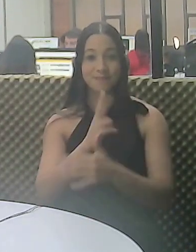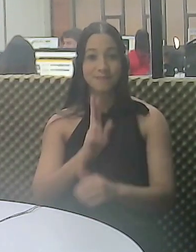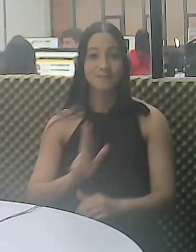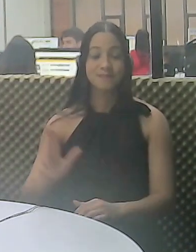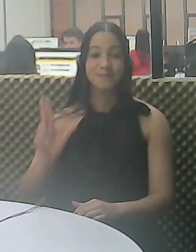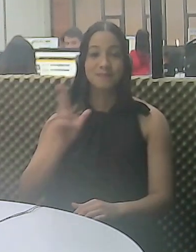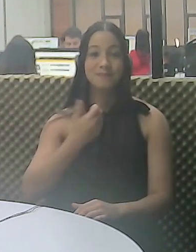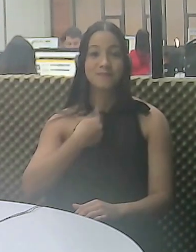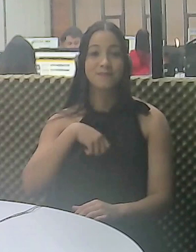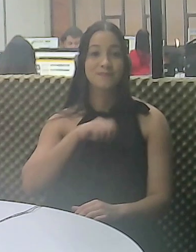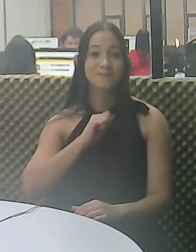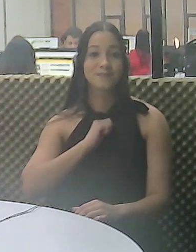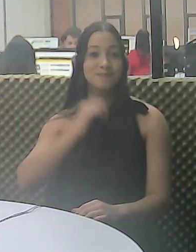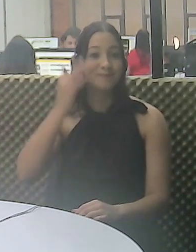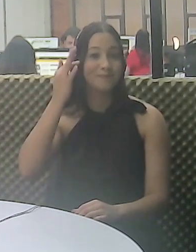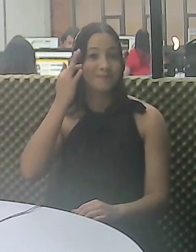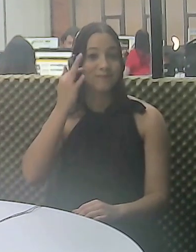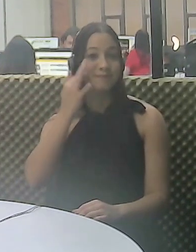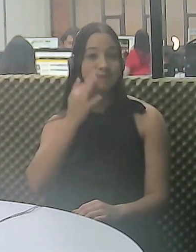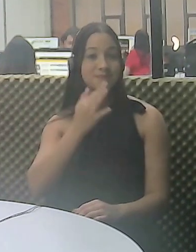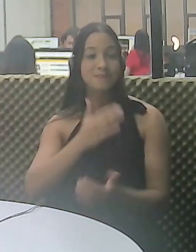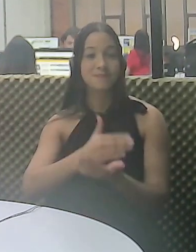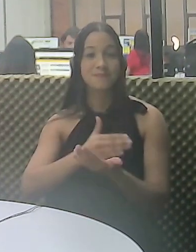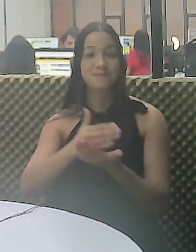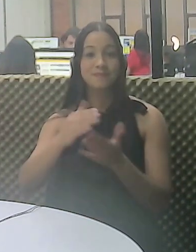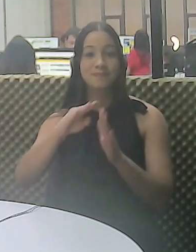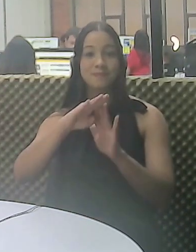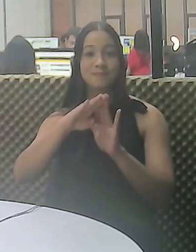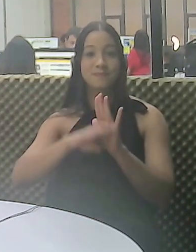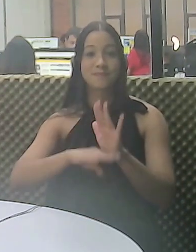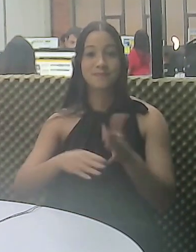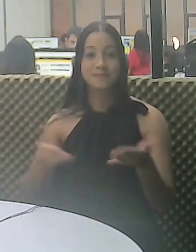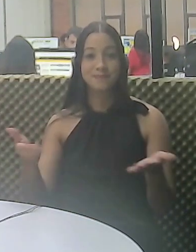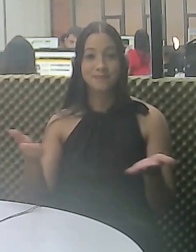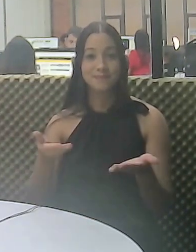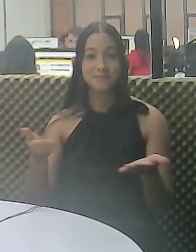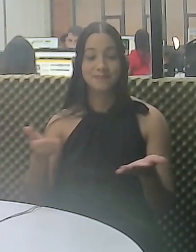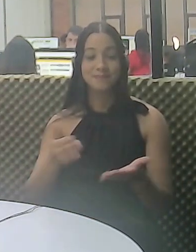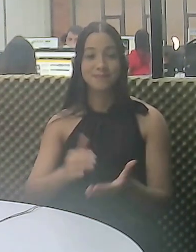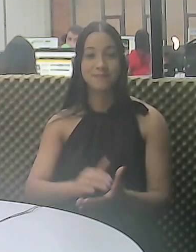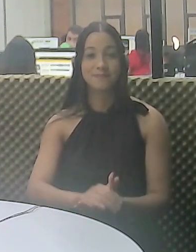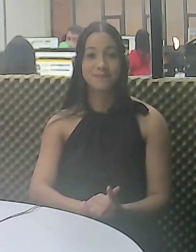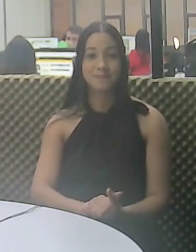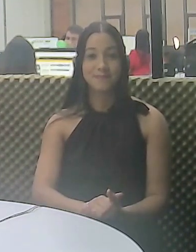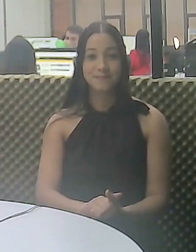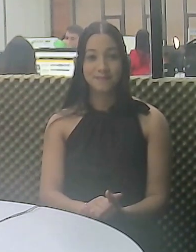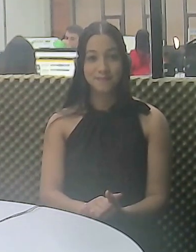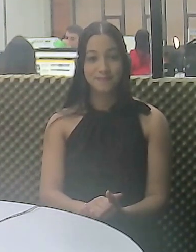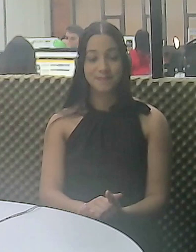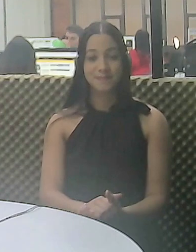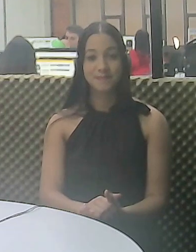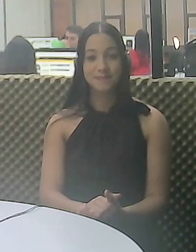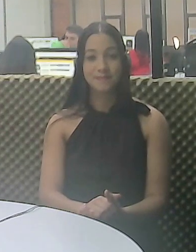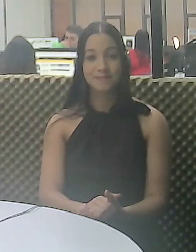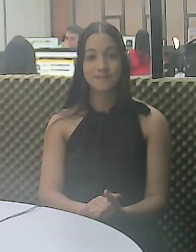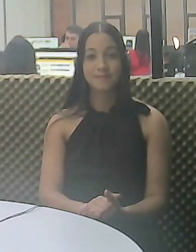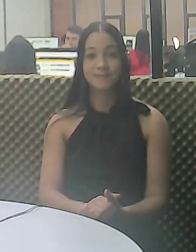acontece em Uberlândia. Eu sou o Fernando Cássio e começamos com os destaques da edição de hoje.